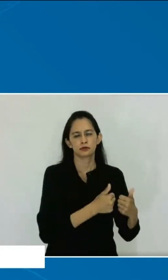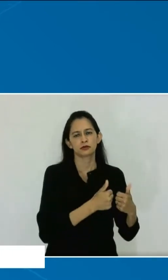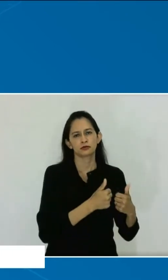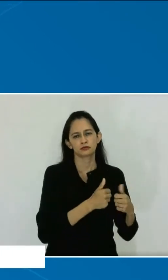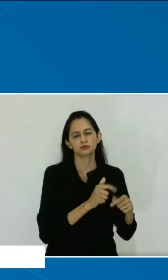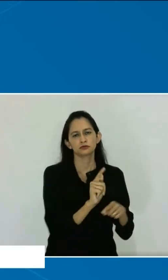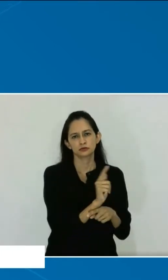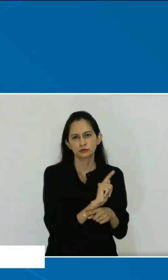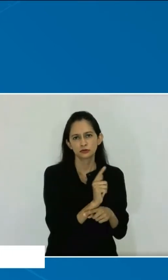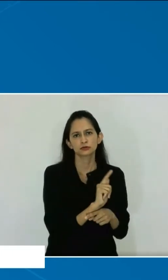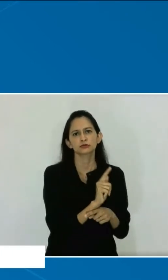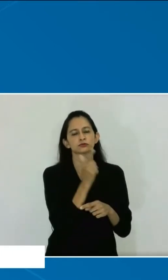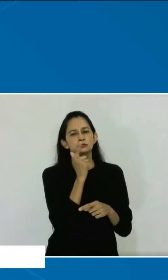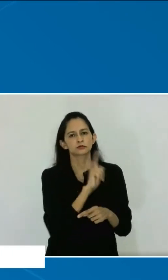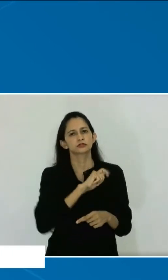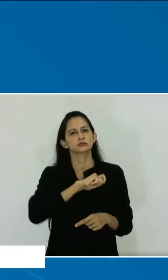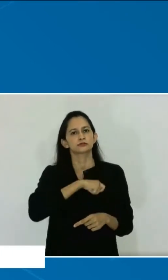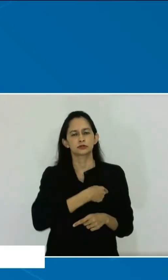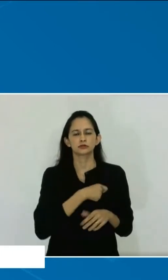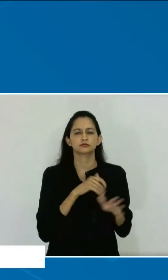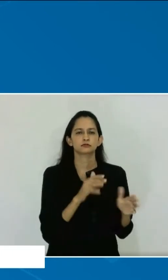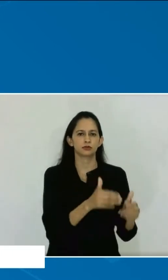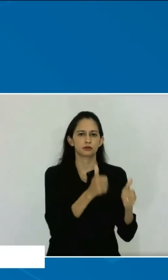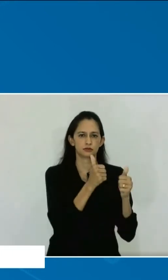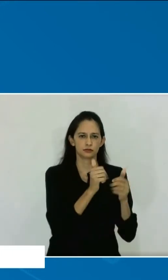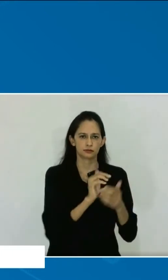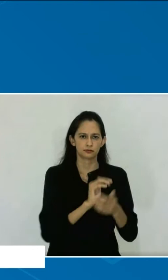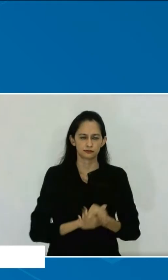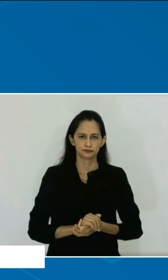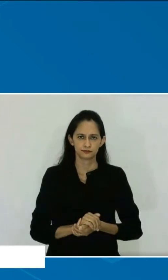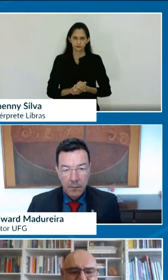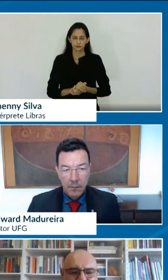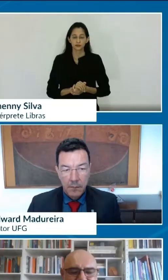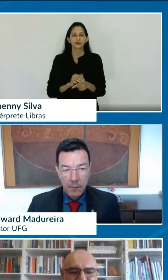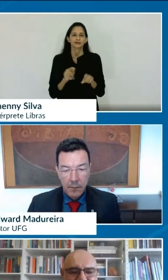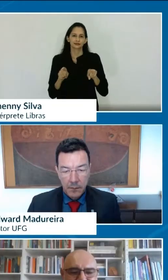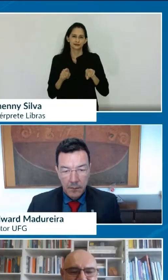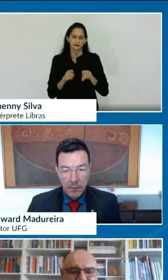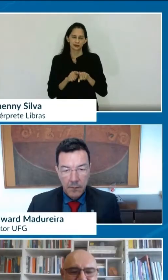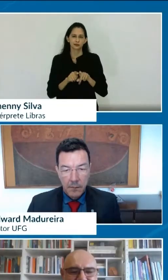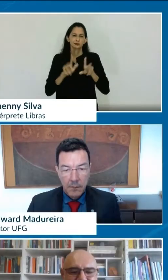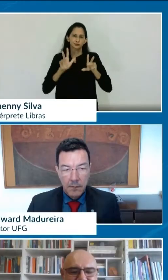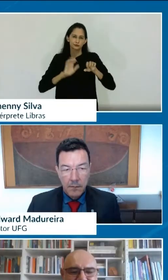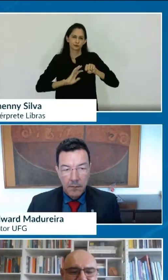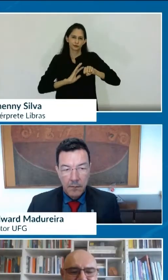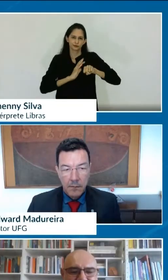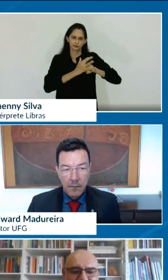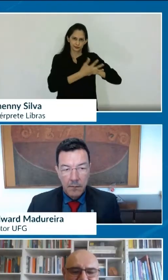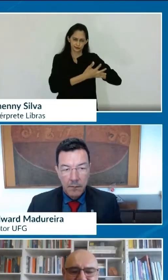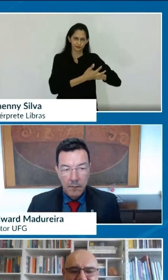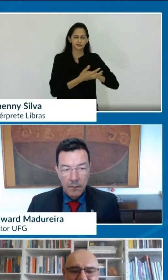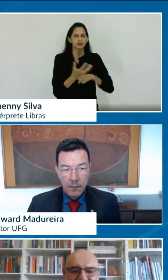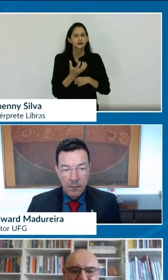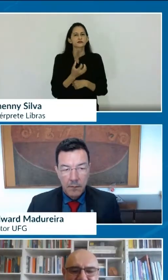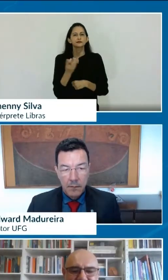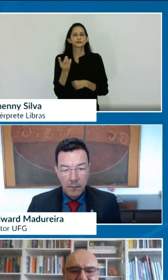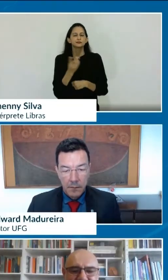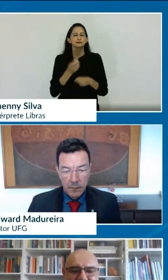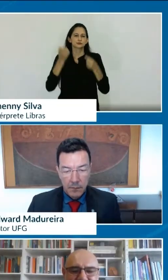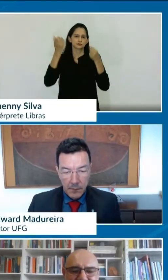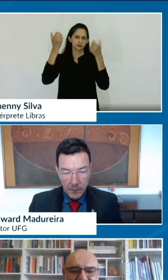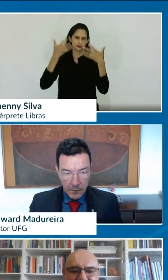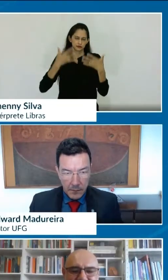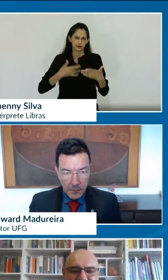gestão. Bom, e falando mais especificamente do cenário da pandemia, eu queria ouvir os senhores sobre as ações